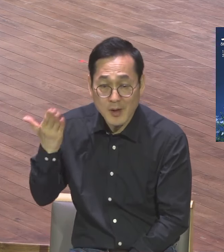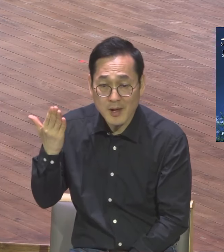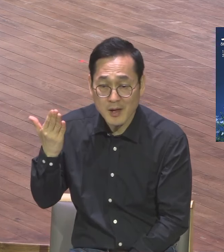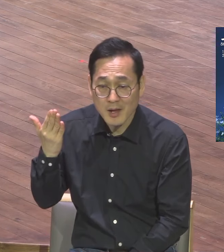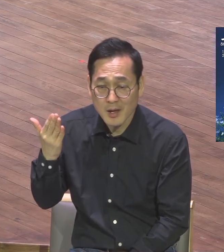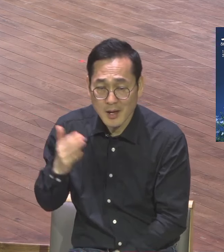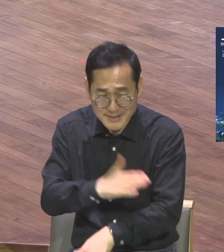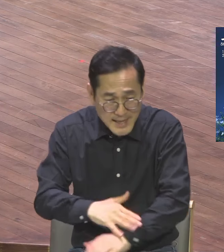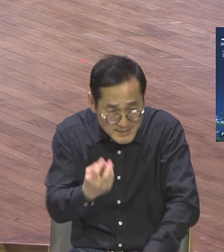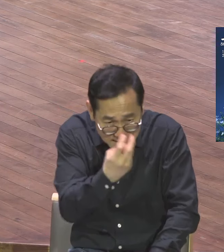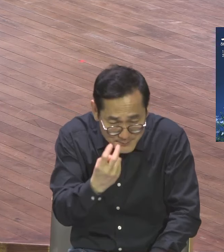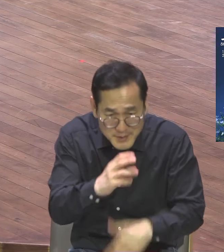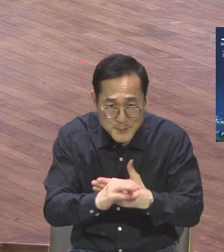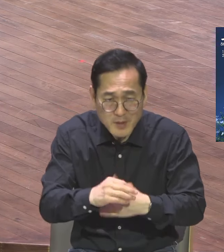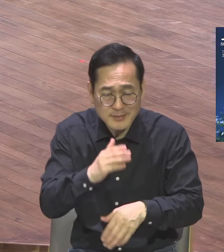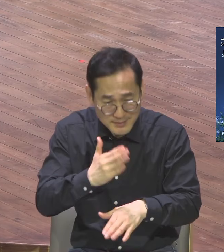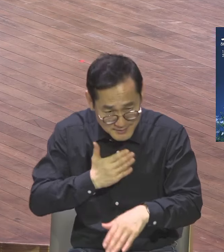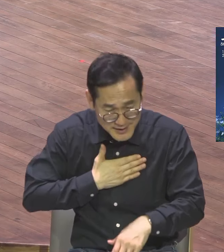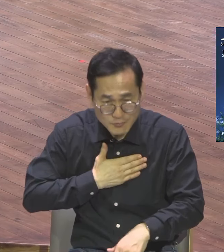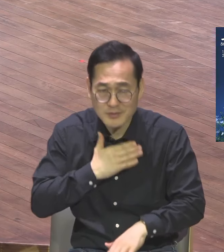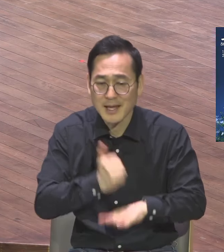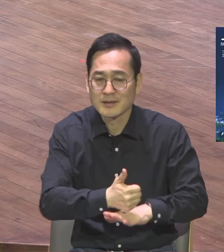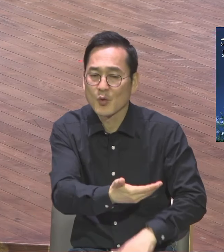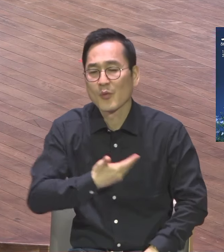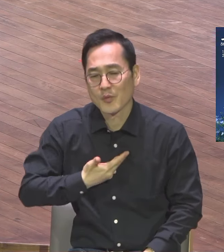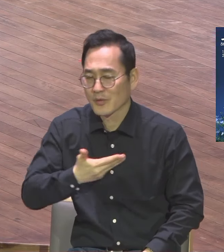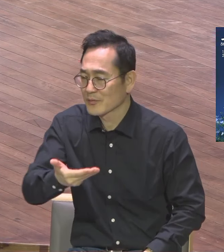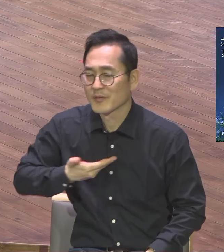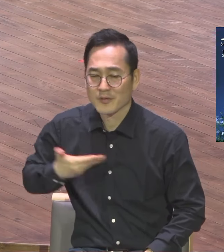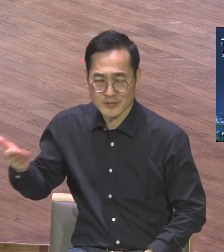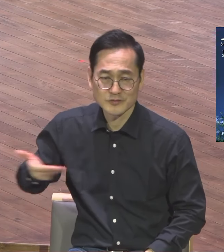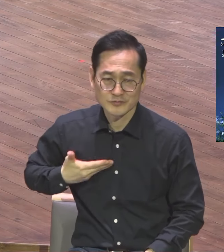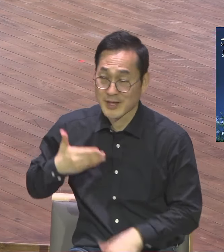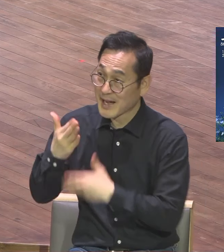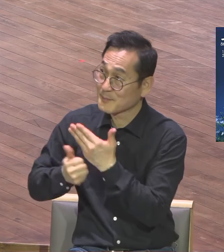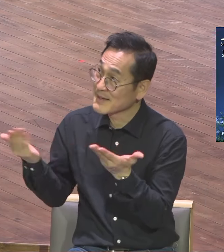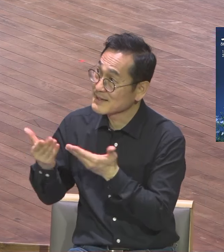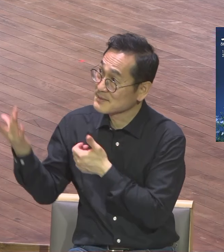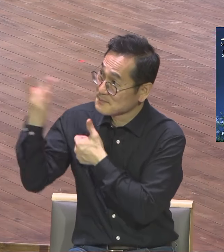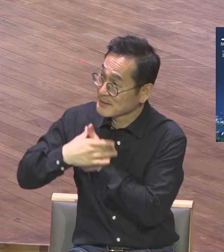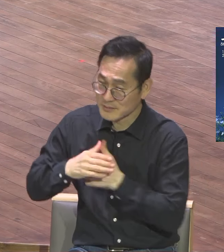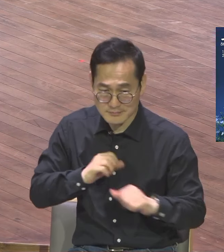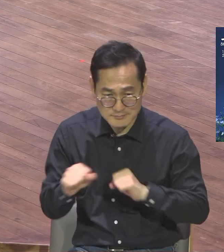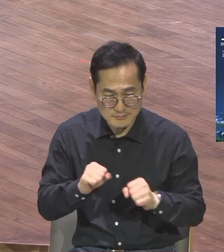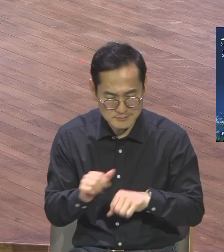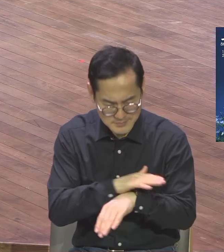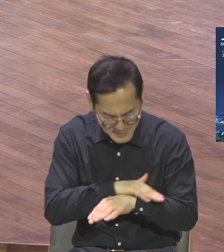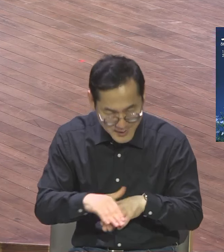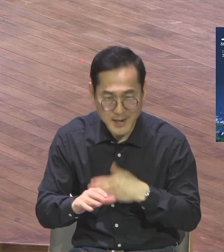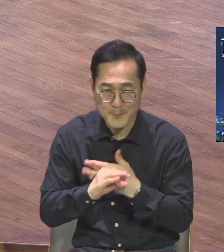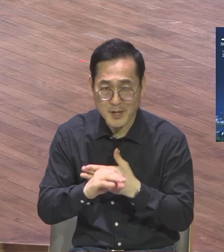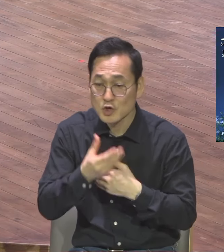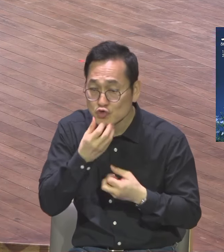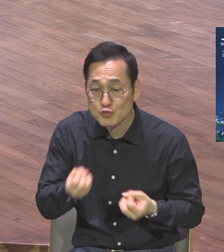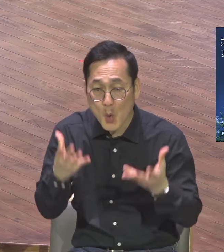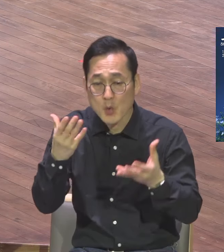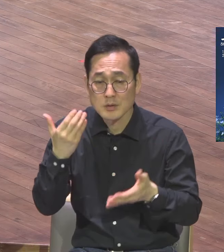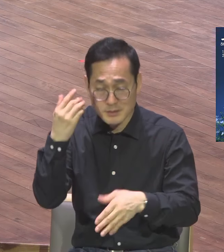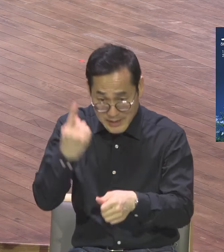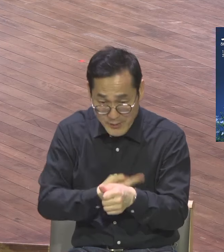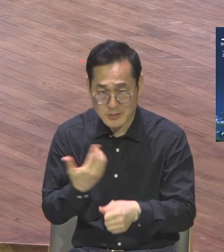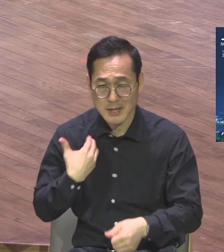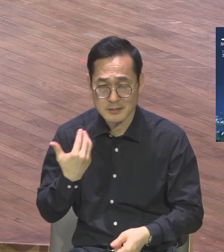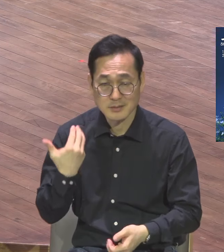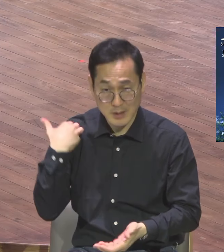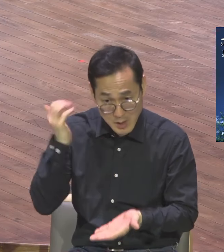결국은 영적으로 볼 때 중심을 다해 하나님께서 맡겨준 사역을 잘 감당하게 되면 그 축복이 전부 자기